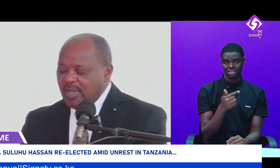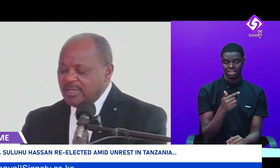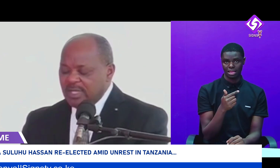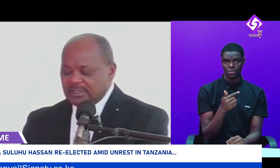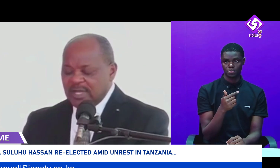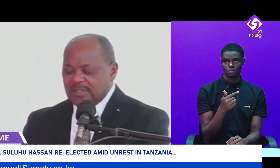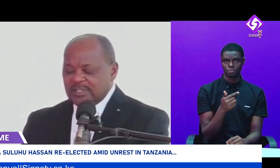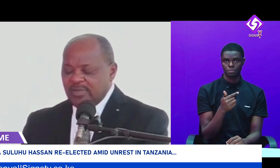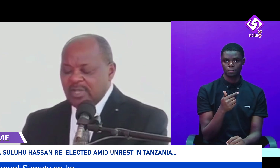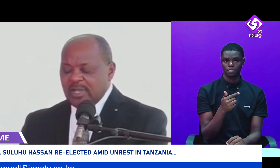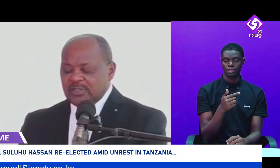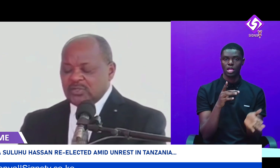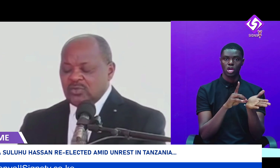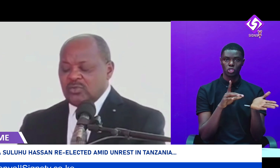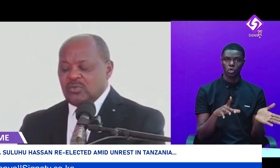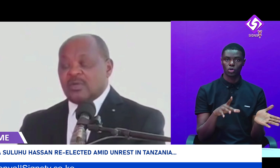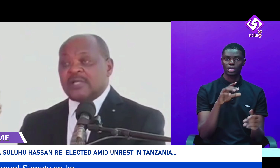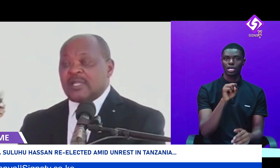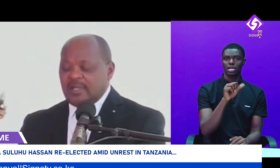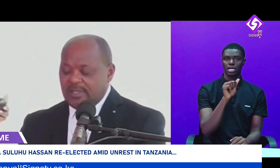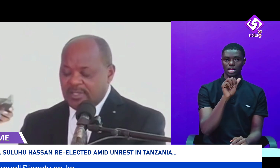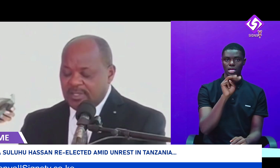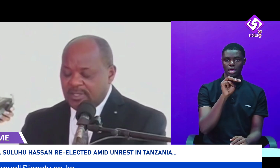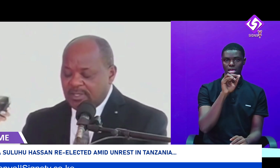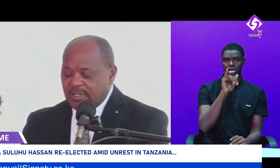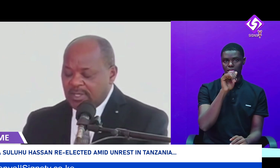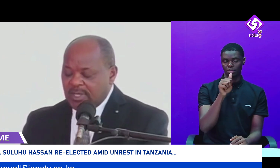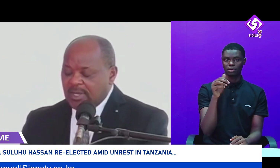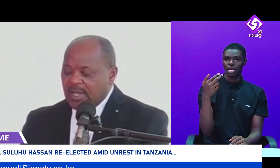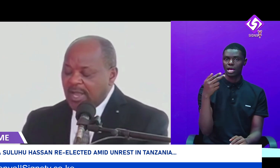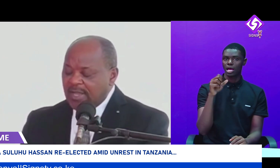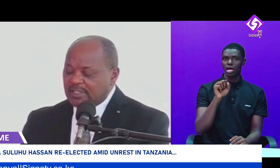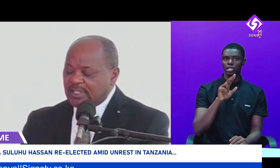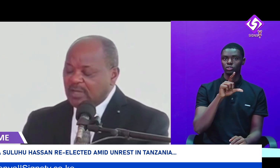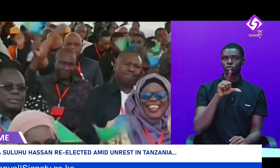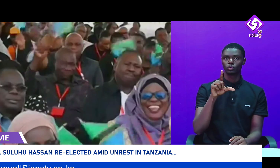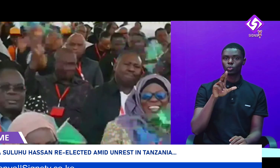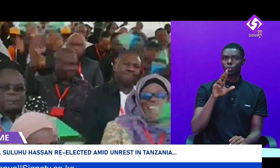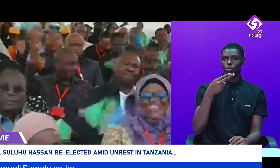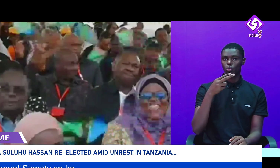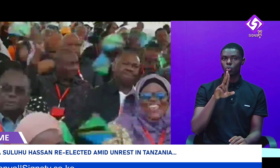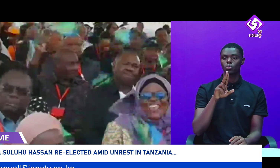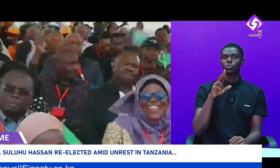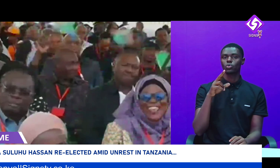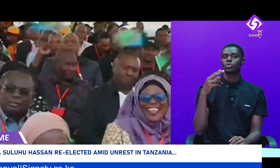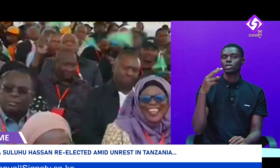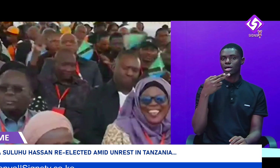Mheshimiwa Dr. Samia Suluhu Hassan na hati ya kuchaguliwa